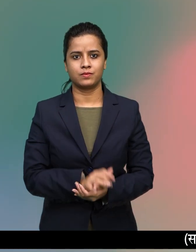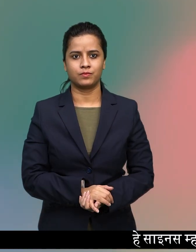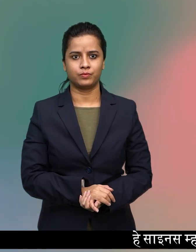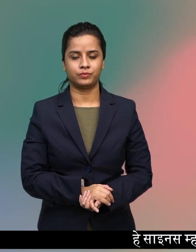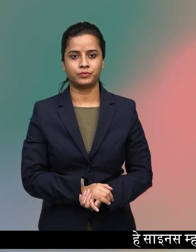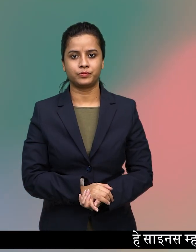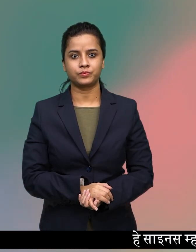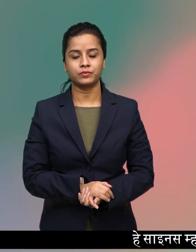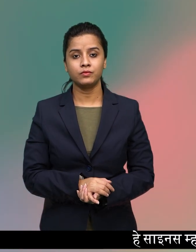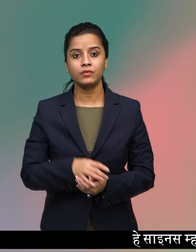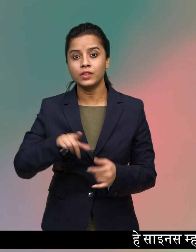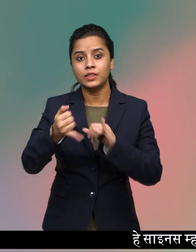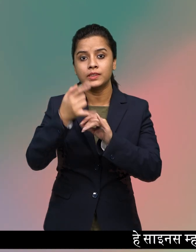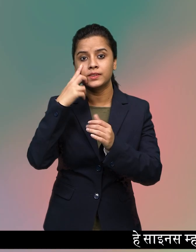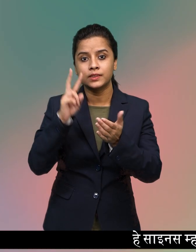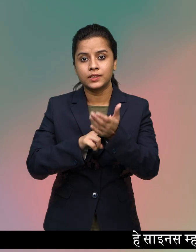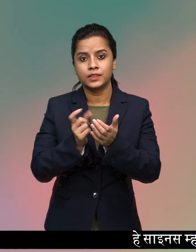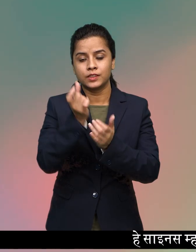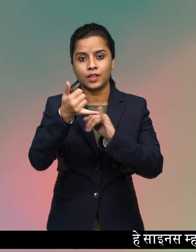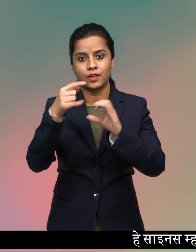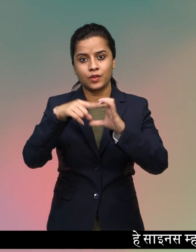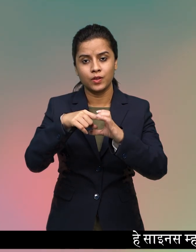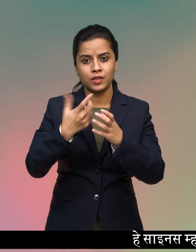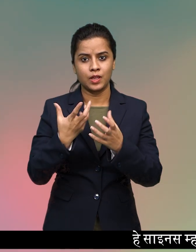हे सायनस म्हणजे शरीरातील पोकळी असते,